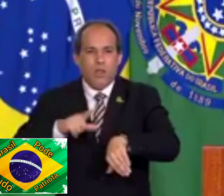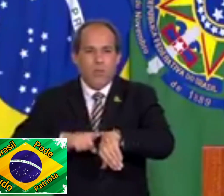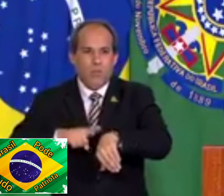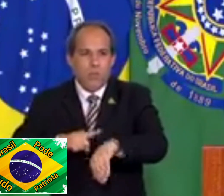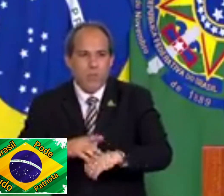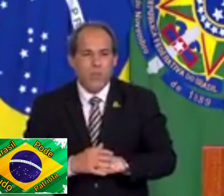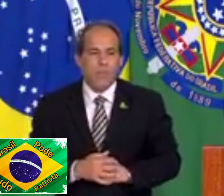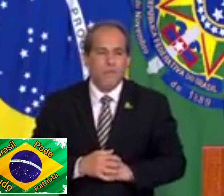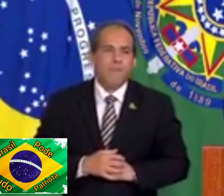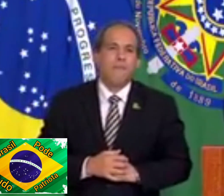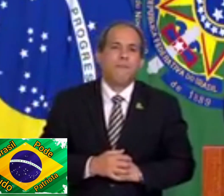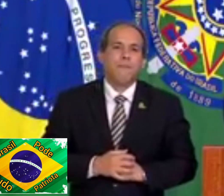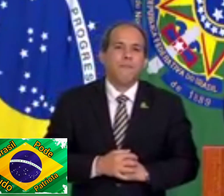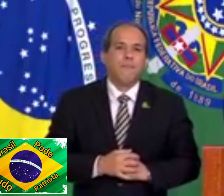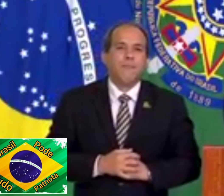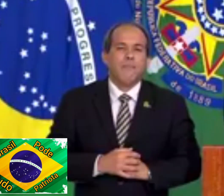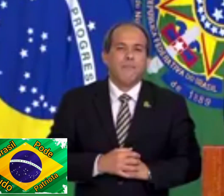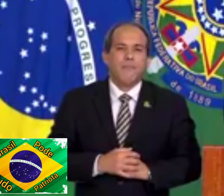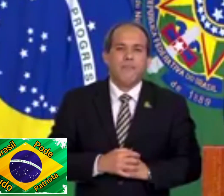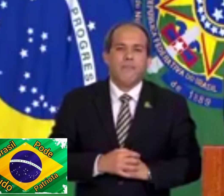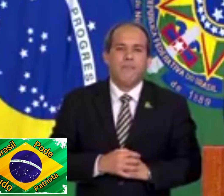Uma das raras vezes